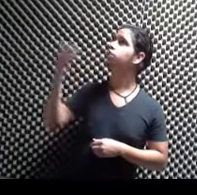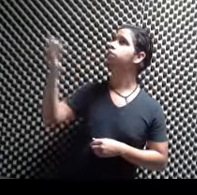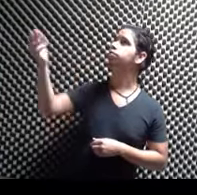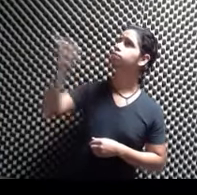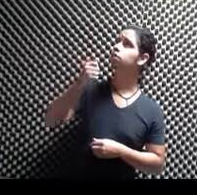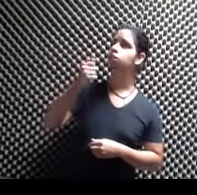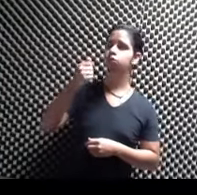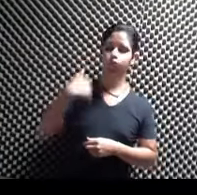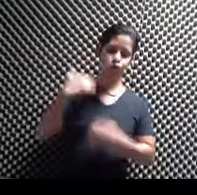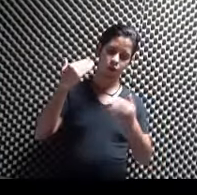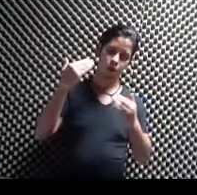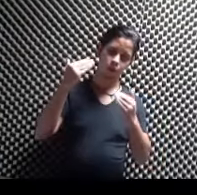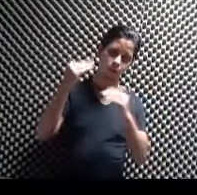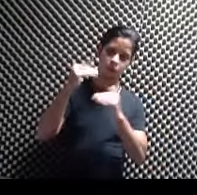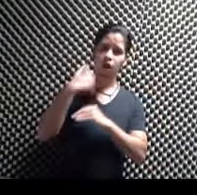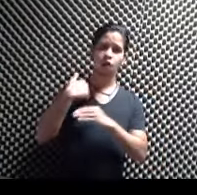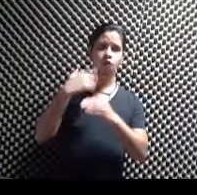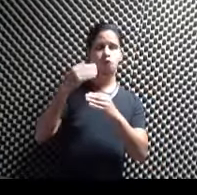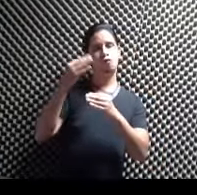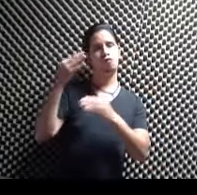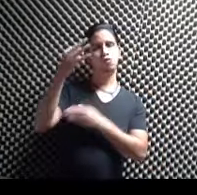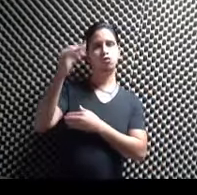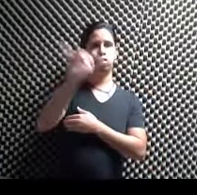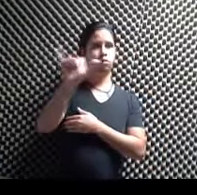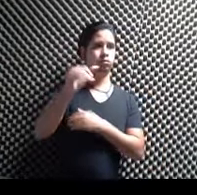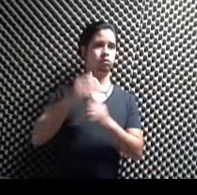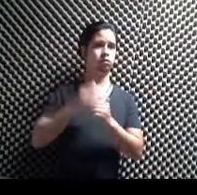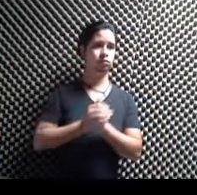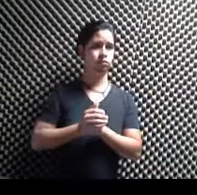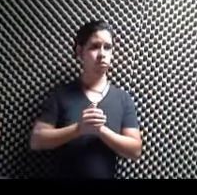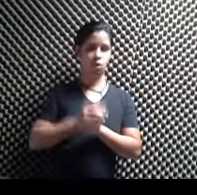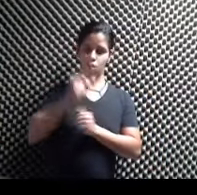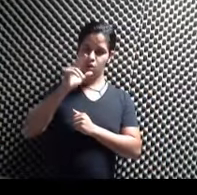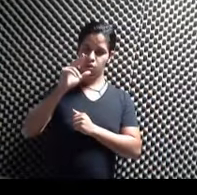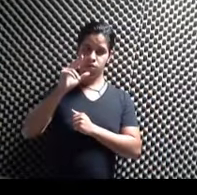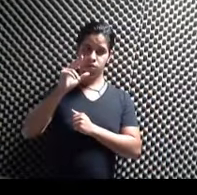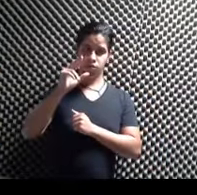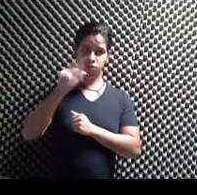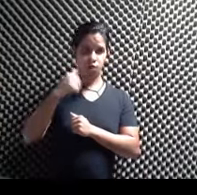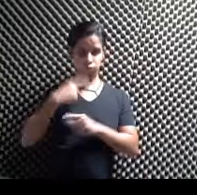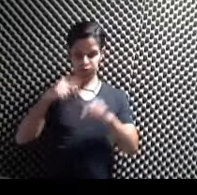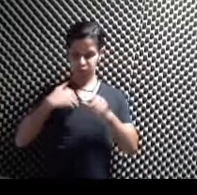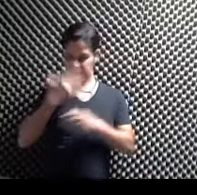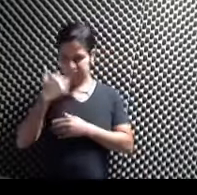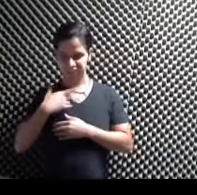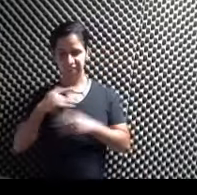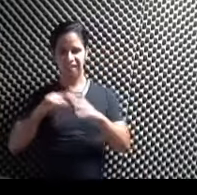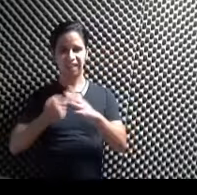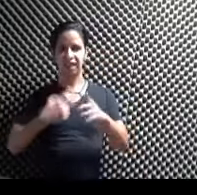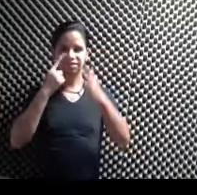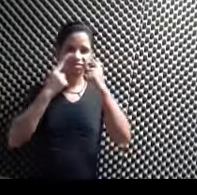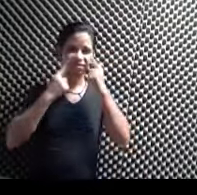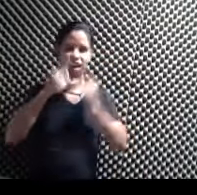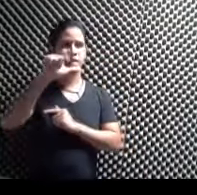yo es creo la que a la larga también. Mía. Y no te pongas a llorar, que yo me voy a llorar después. Ay, Dios mío,